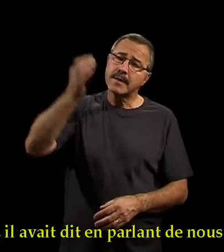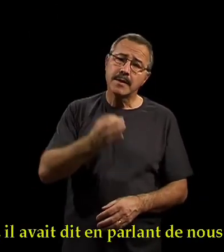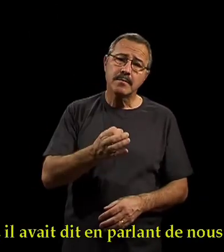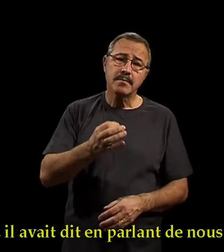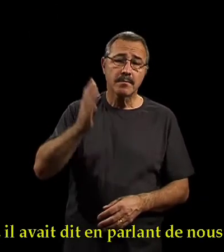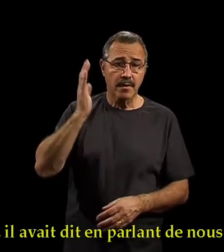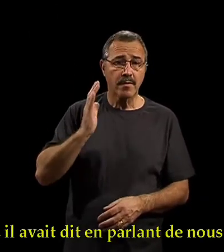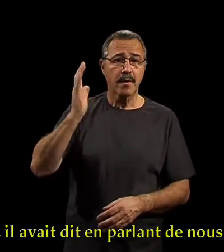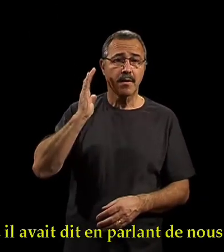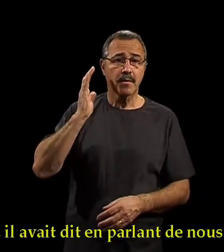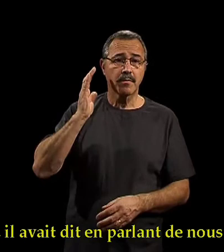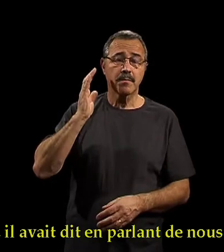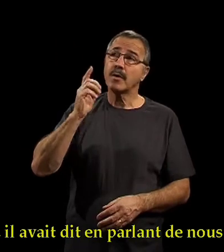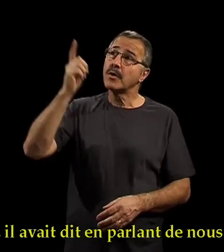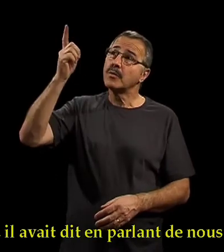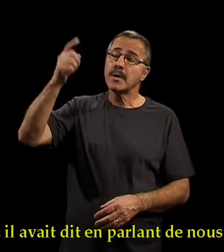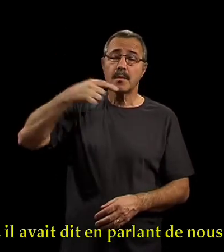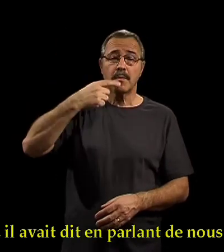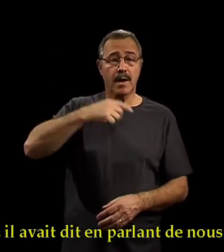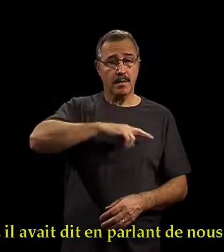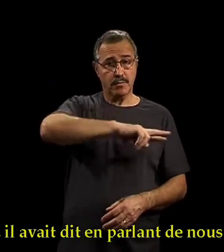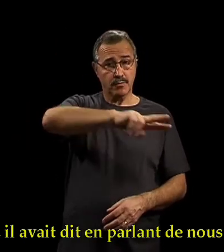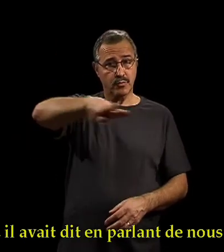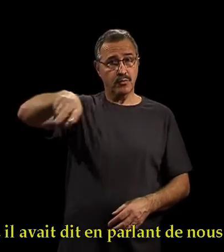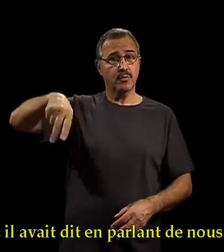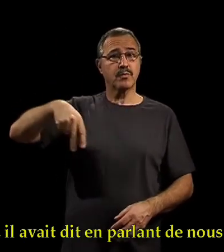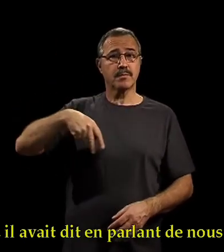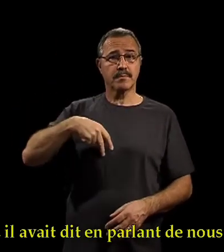Oui, il avait dit en parlant de nous: